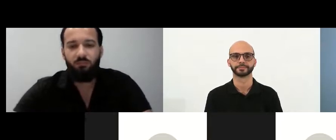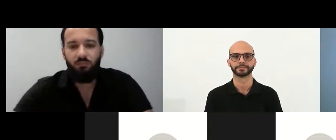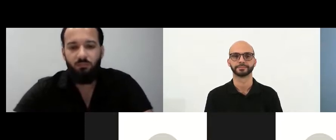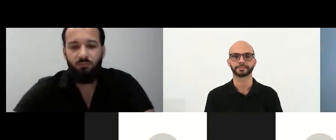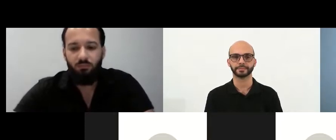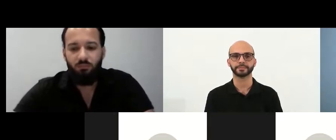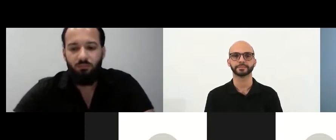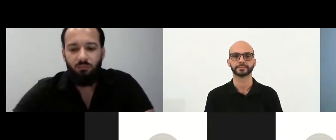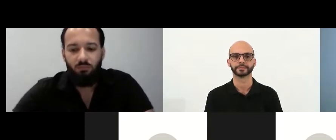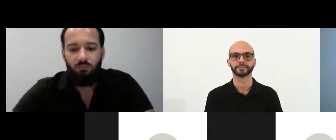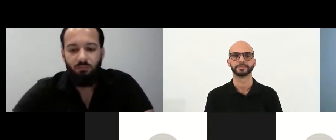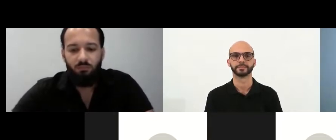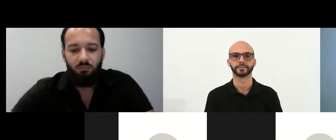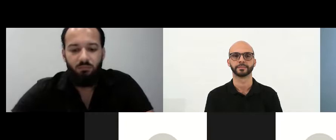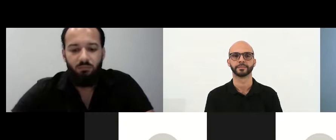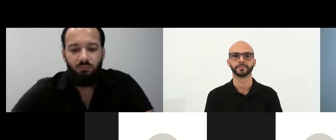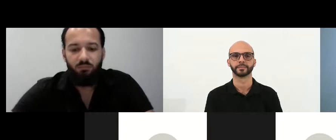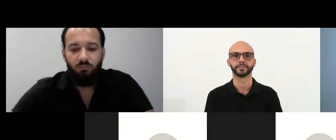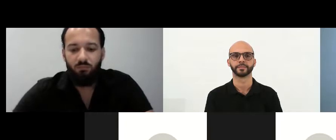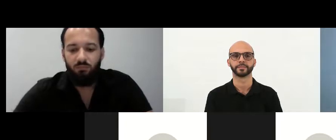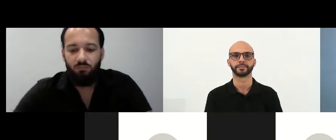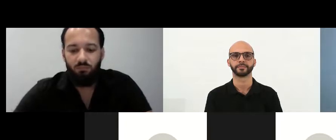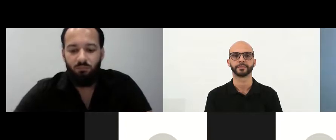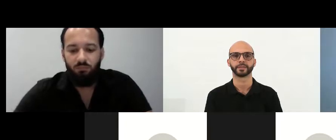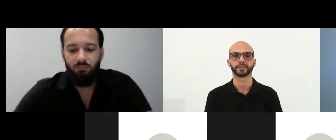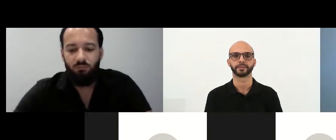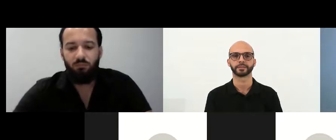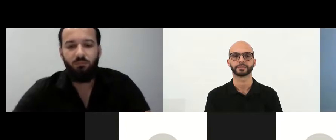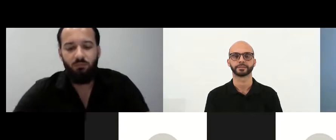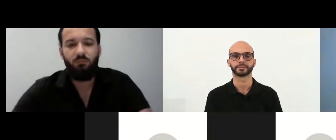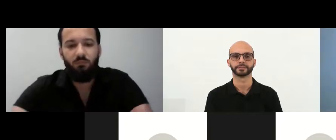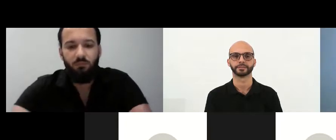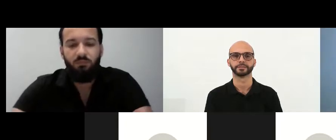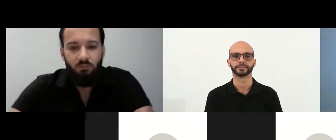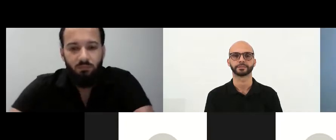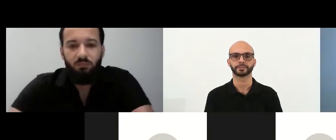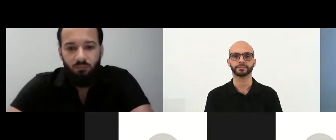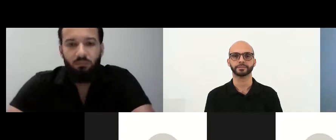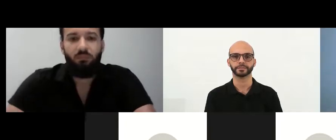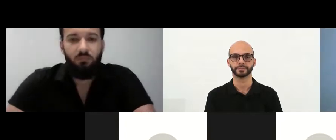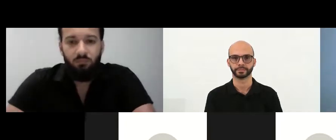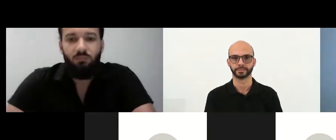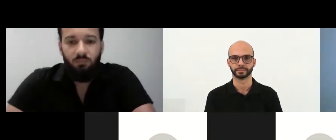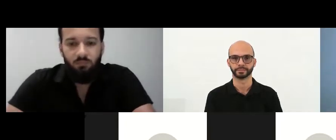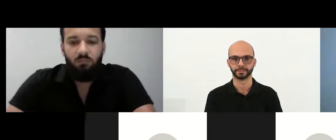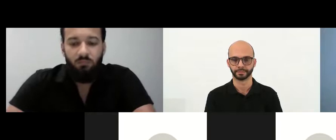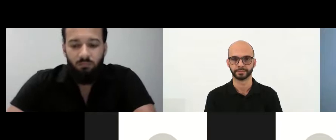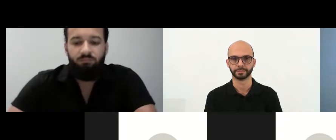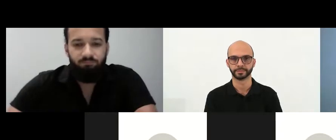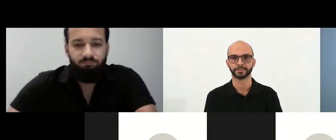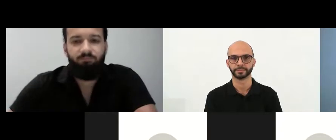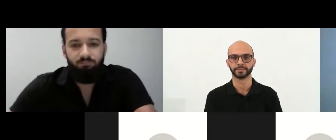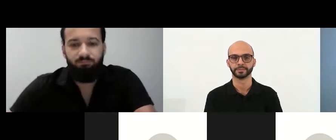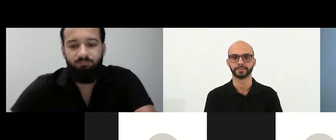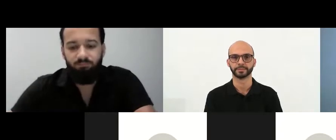colocaria para que esses alunos estudem, trabalhem e façam as atividades de estudo para eles não serem prejudicados. Eu